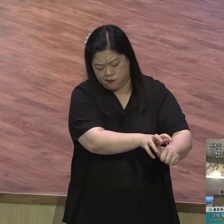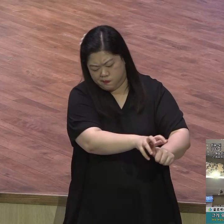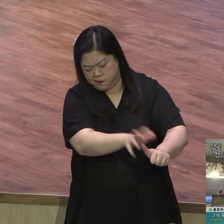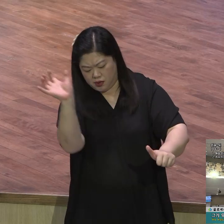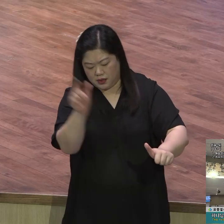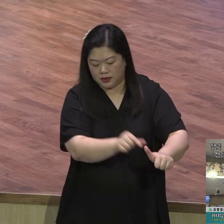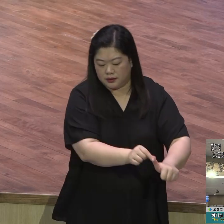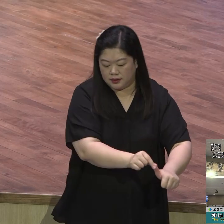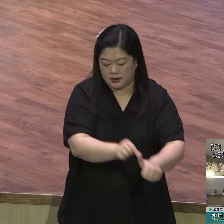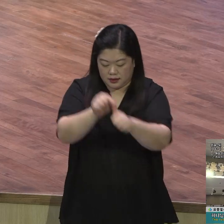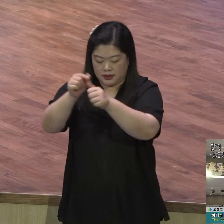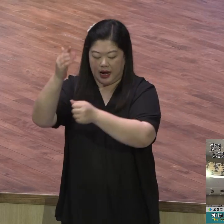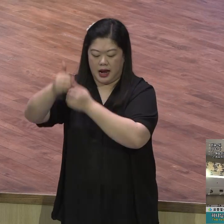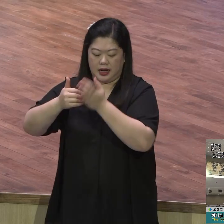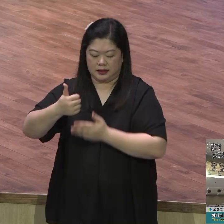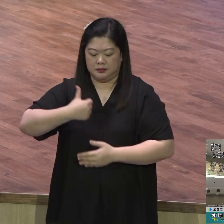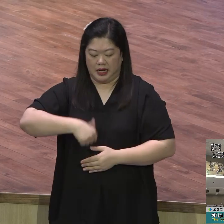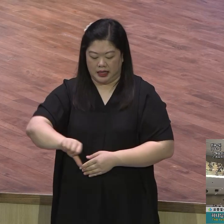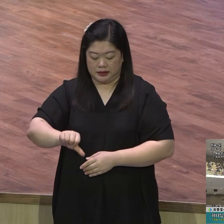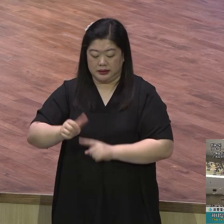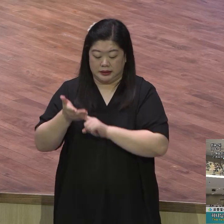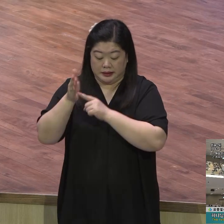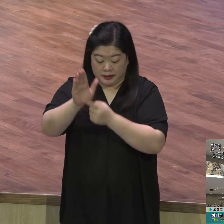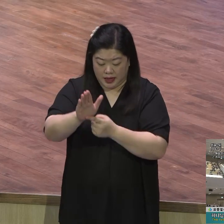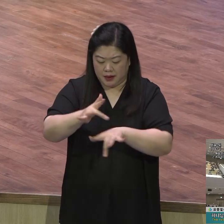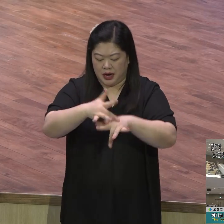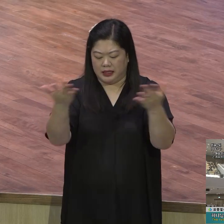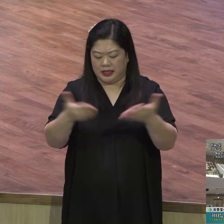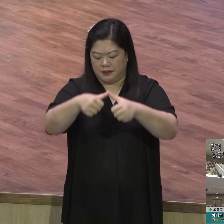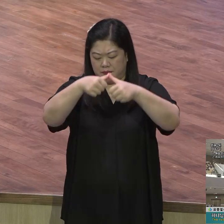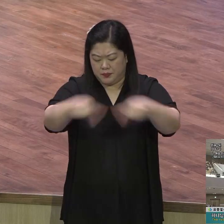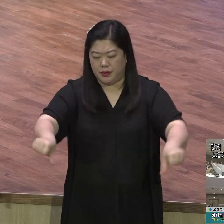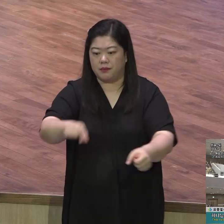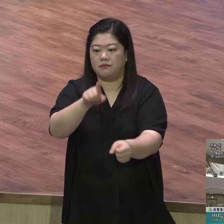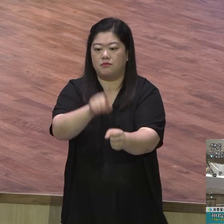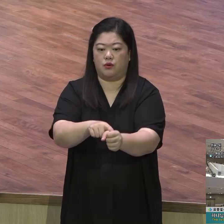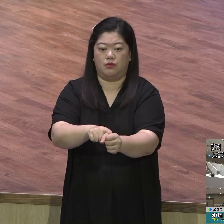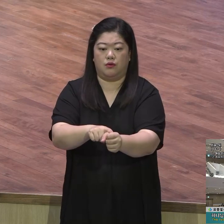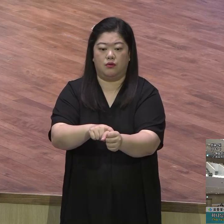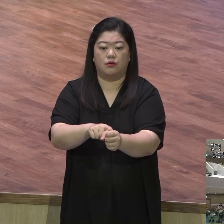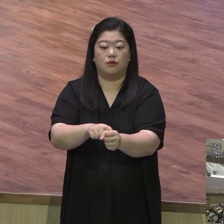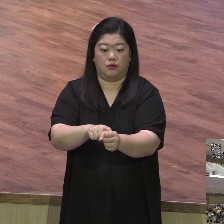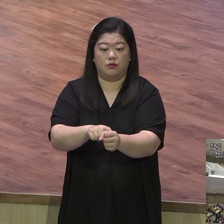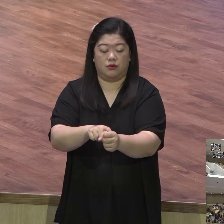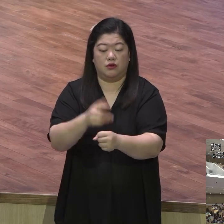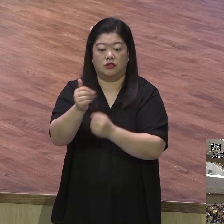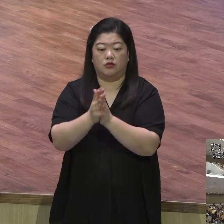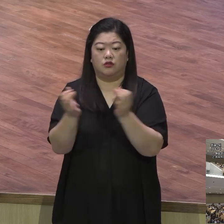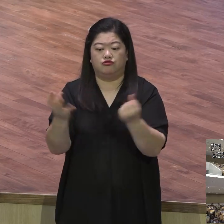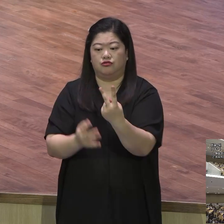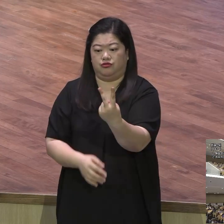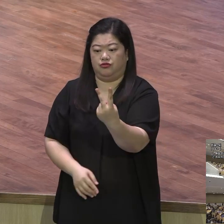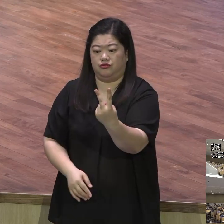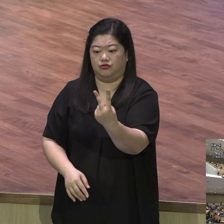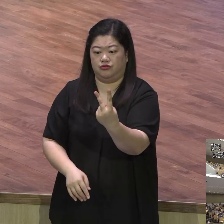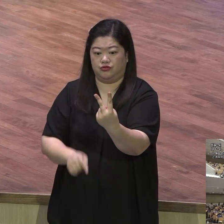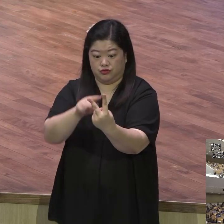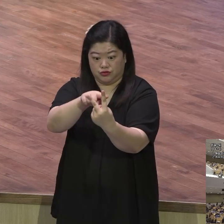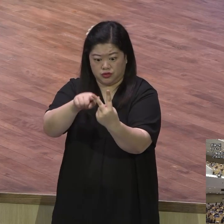하나님의 아들이 오시고서 마귀를 미라로 오셨느니라 이런 영적 권세가 있는 그 이름을